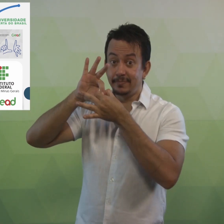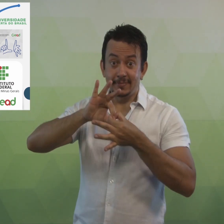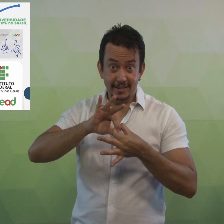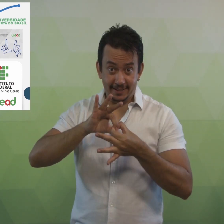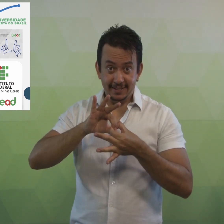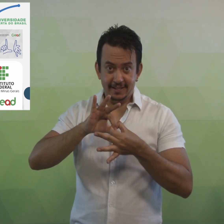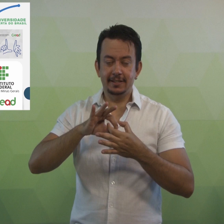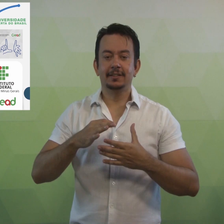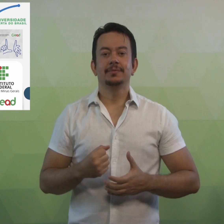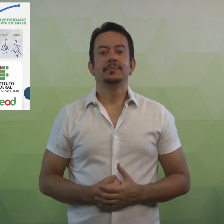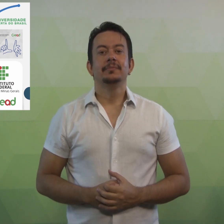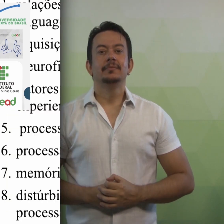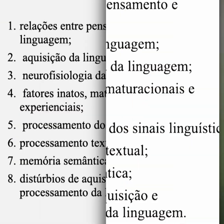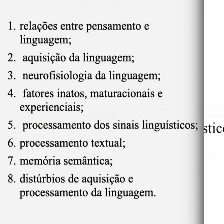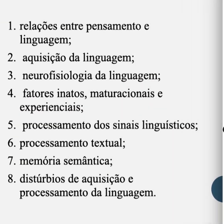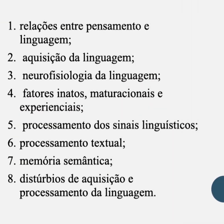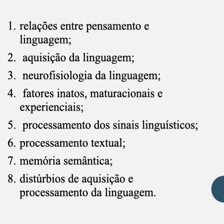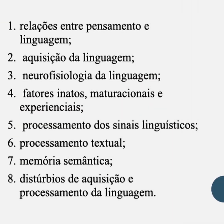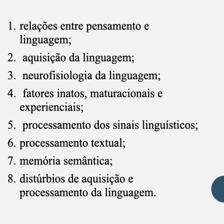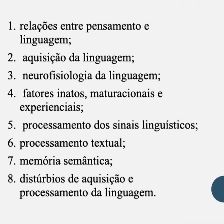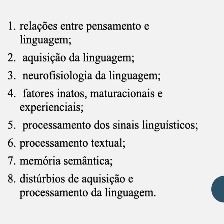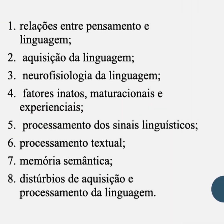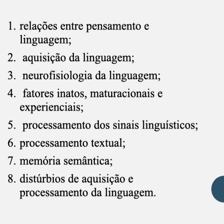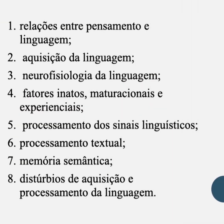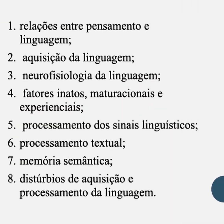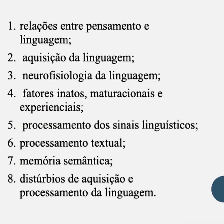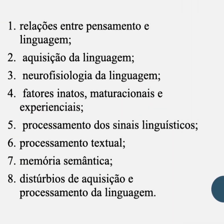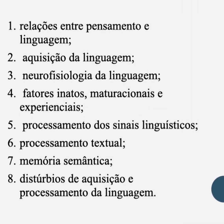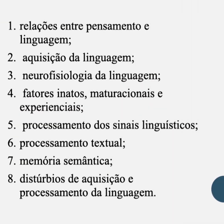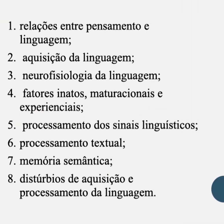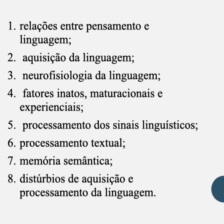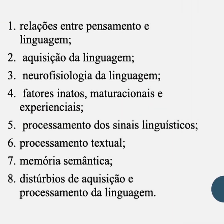essas questões, elas precisam caminhar juntas.